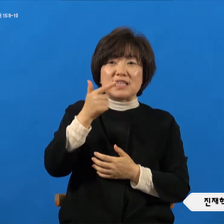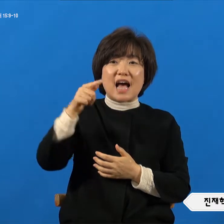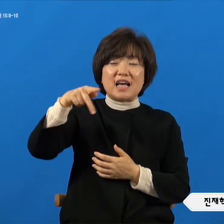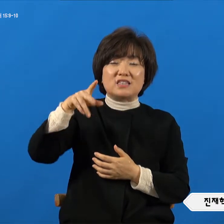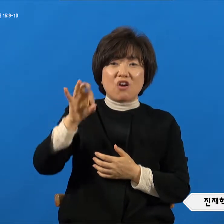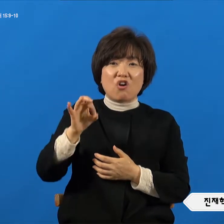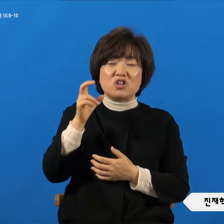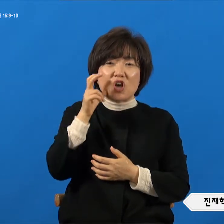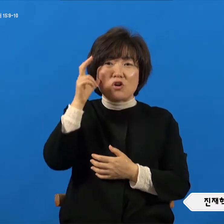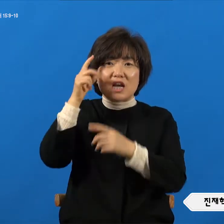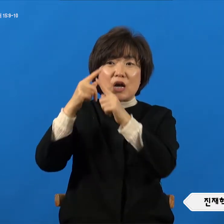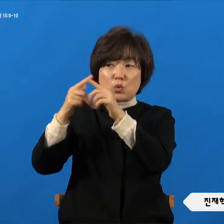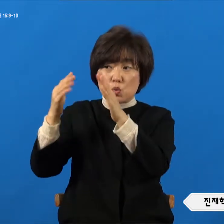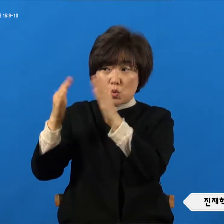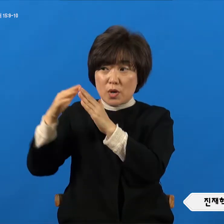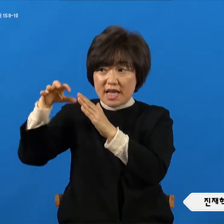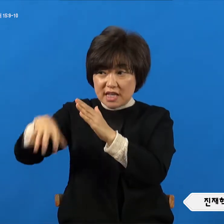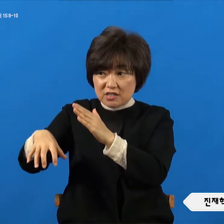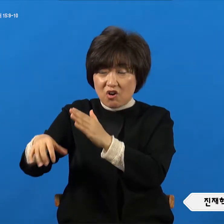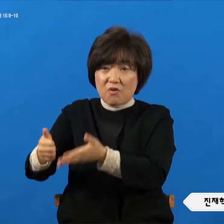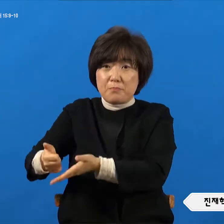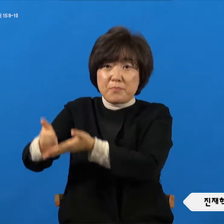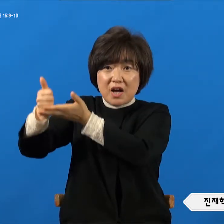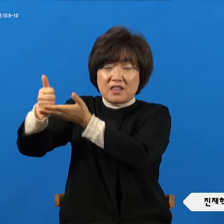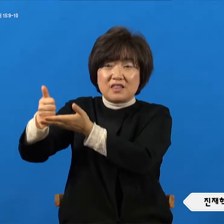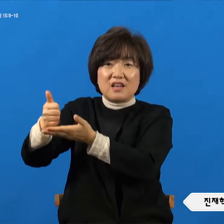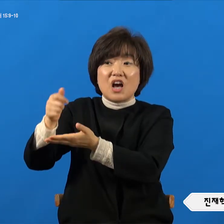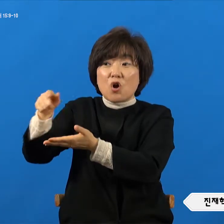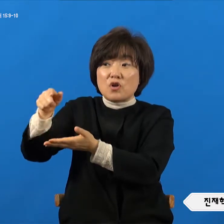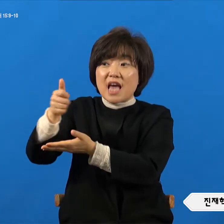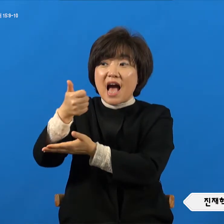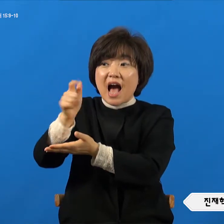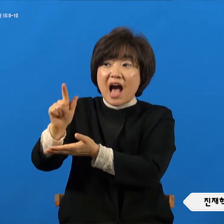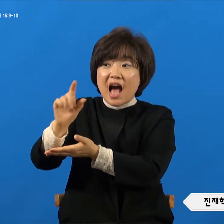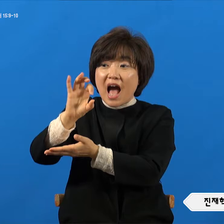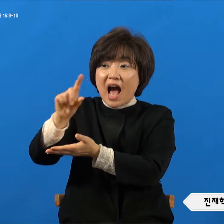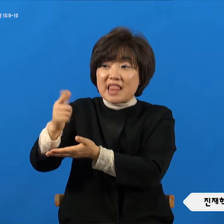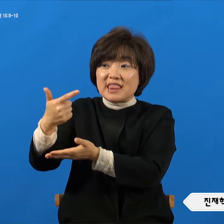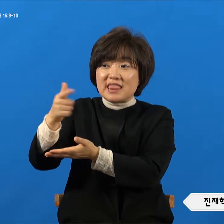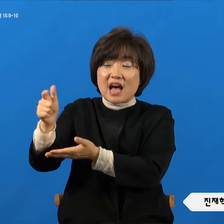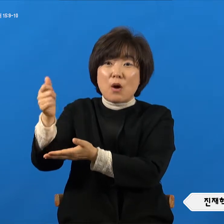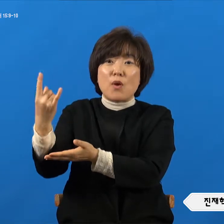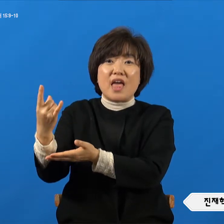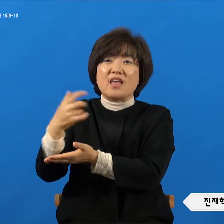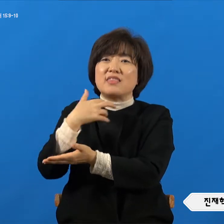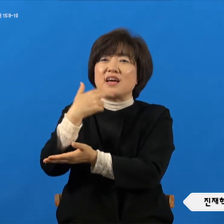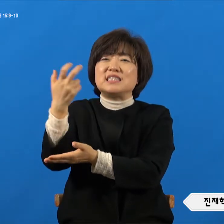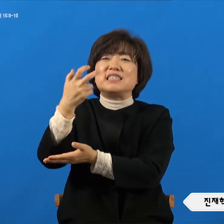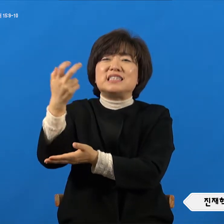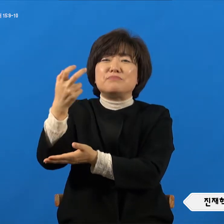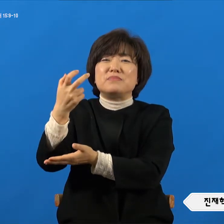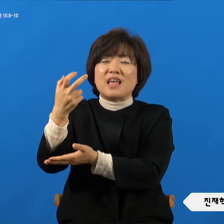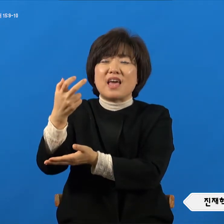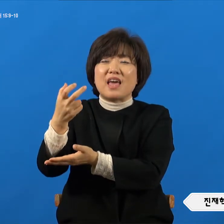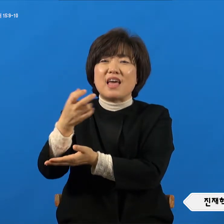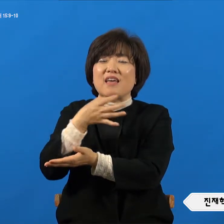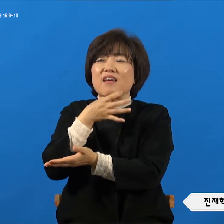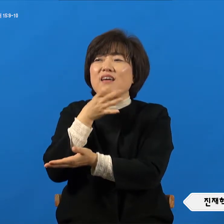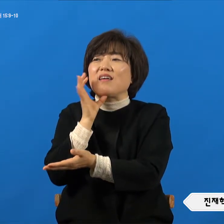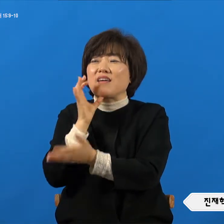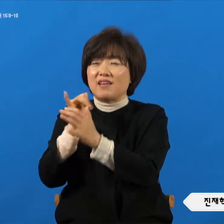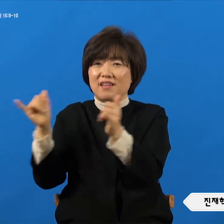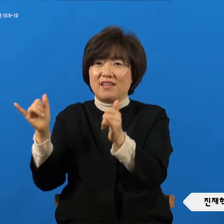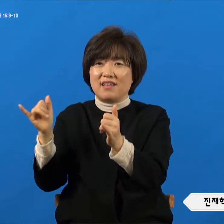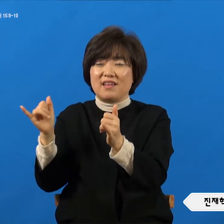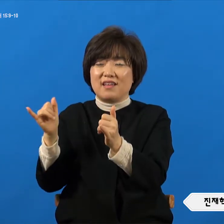수 없는 안나회가 있었습니다. 안나회는 70세 이상의 나이 많은